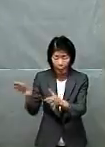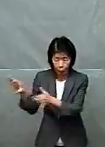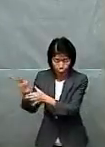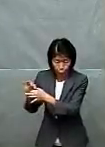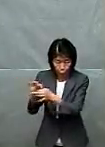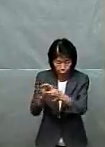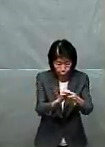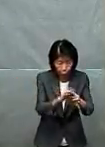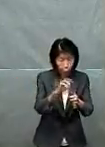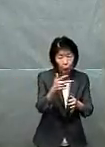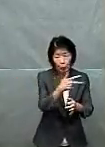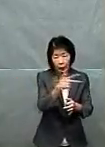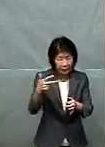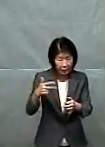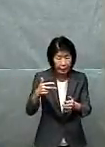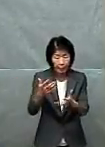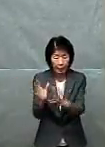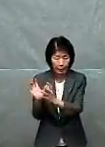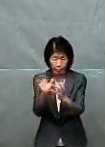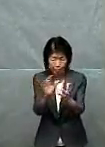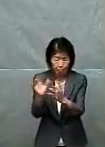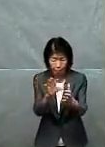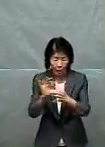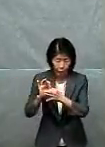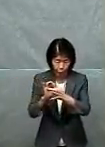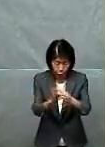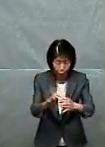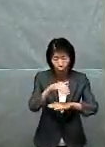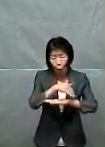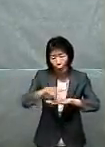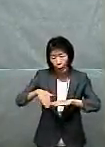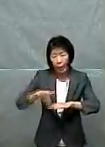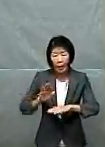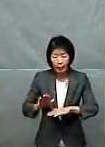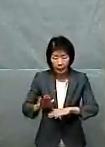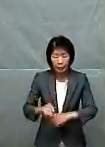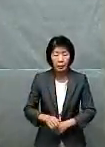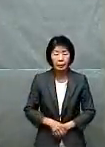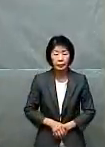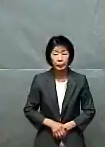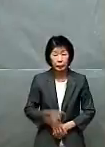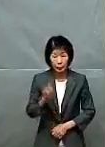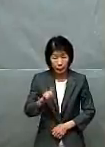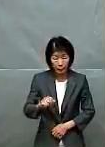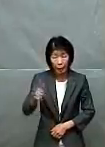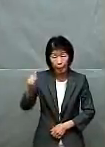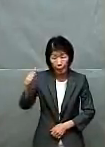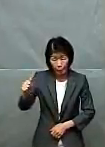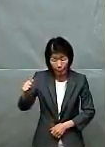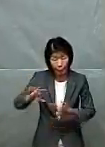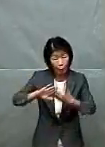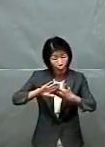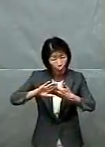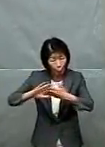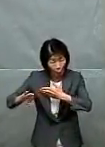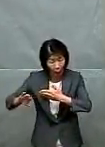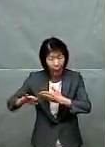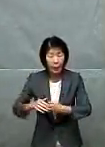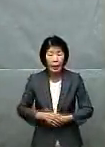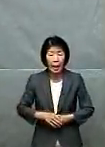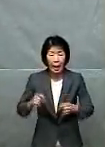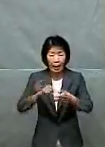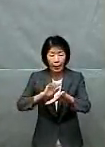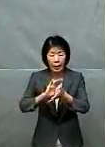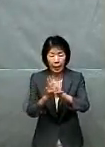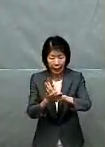次隊まで予定しているところであります。このような森の医師をはじめとした山